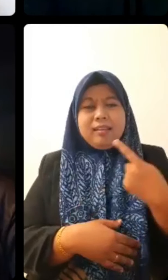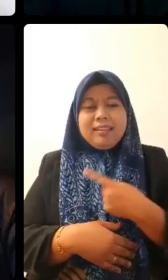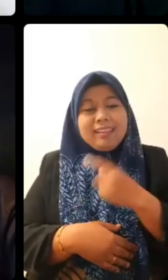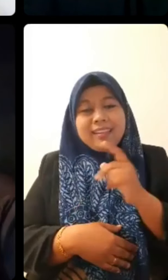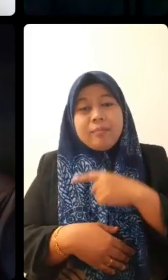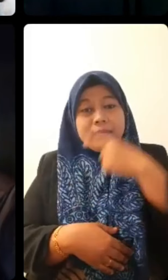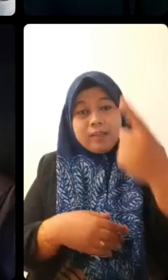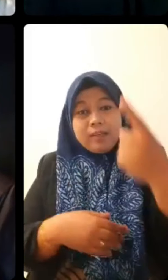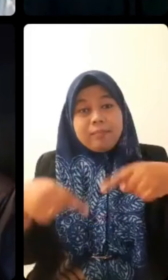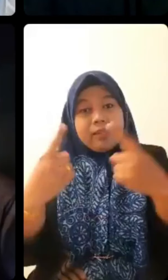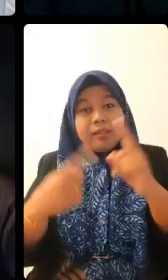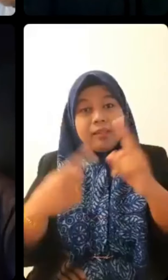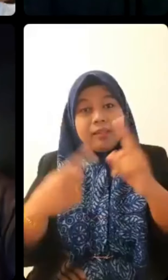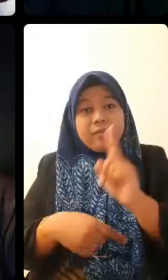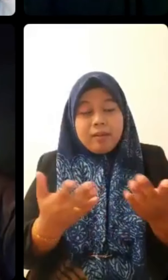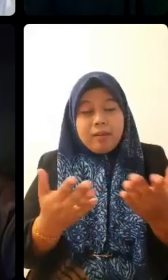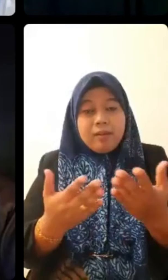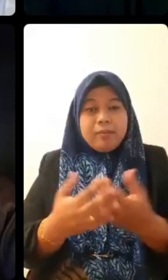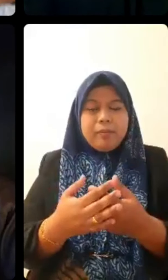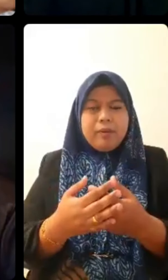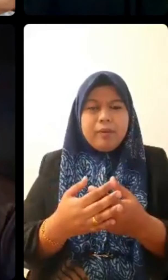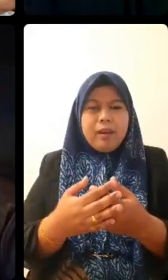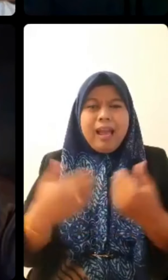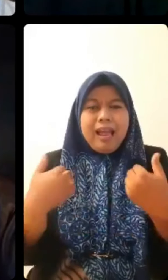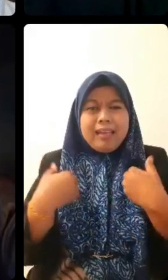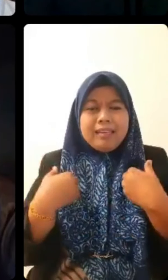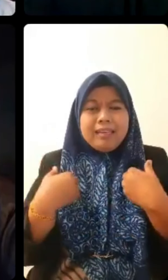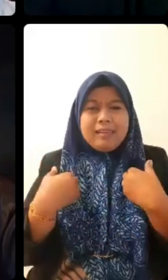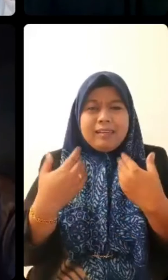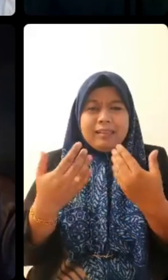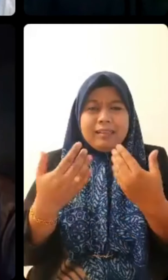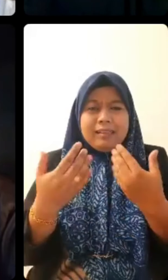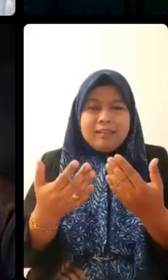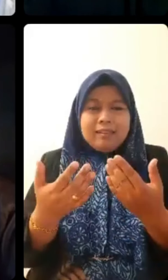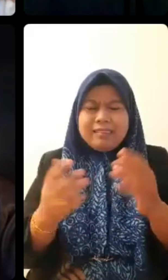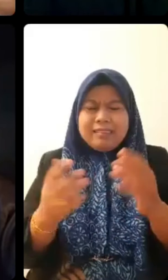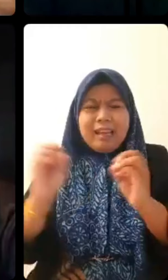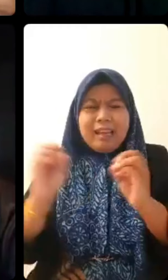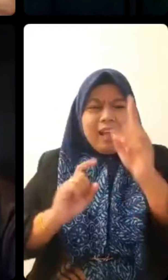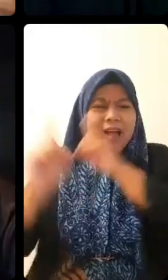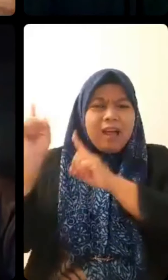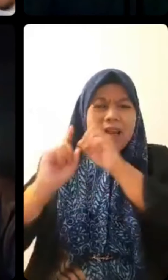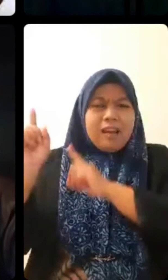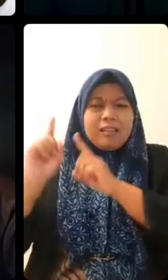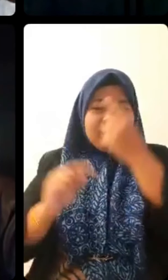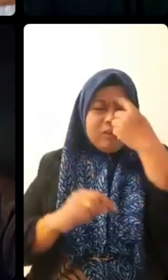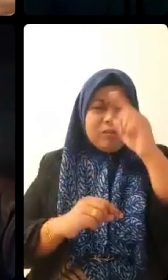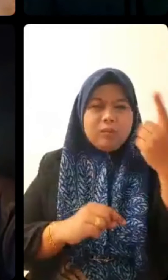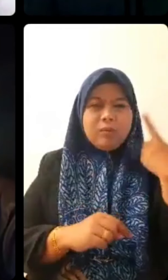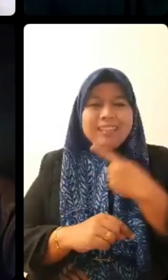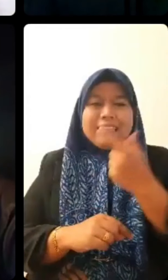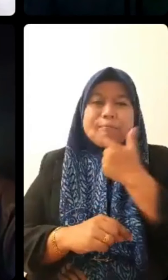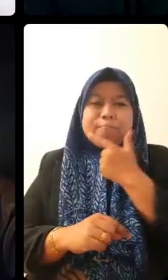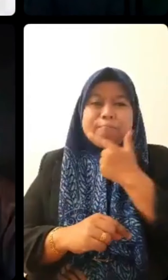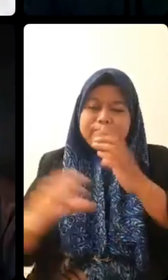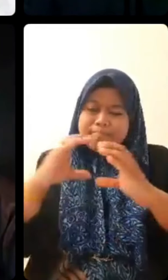Jadi tak ada excuse ataupun alasan lah untuk kita tak betul, nak betul berkomunikasi dengan mereka. Macam Encik Zaid kata,